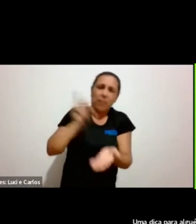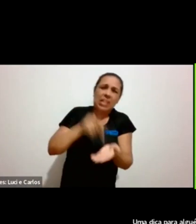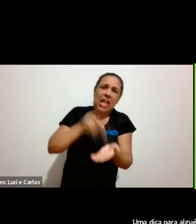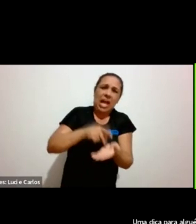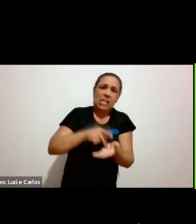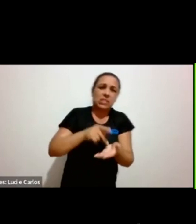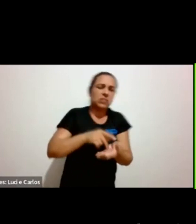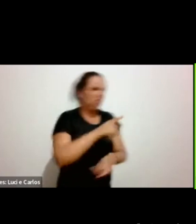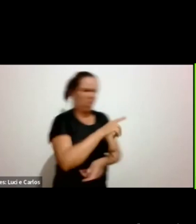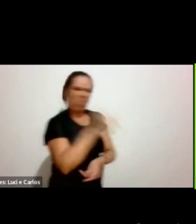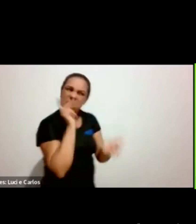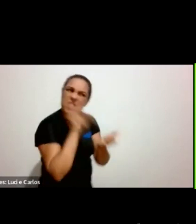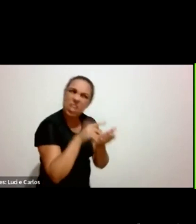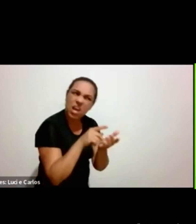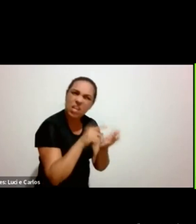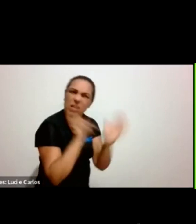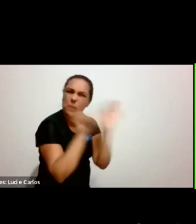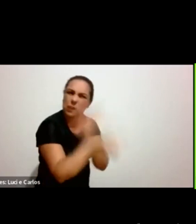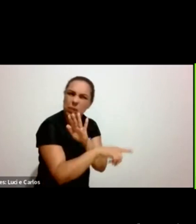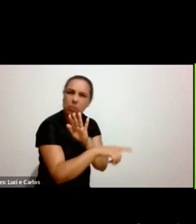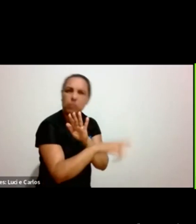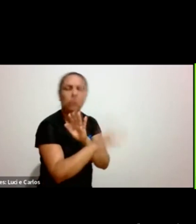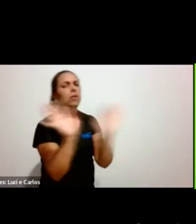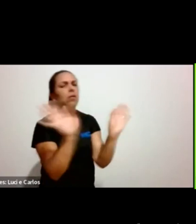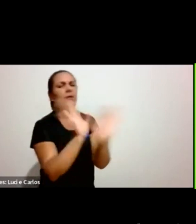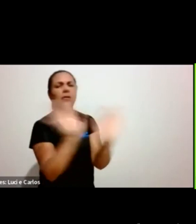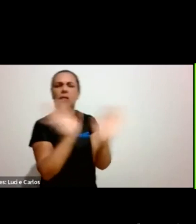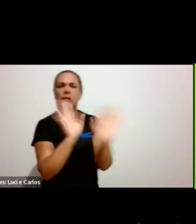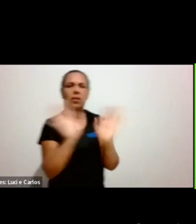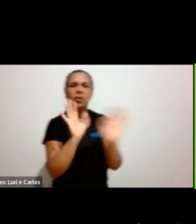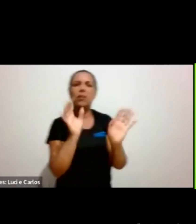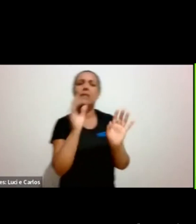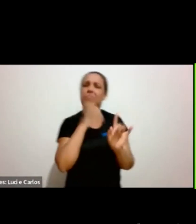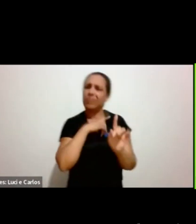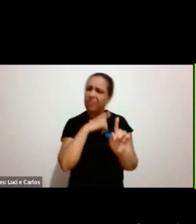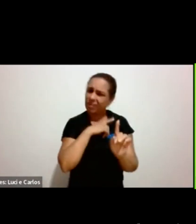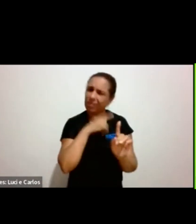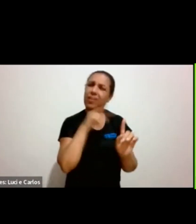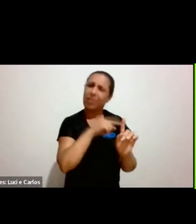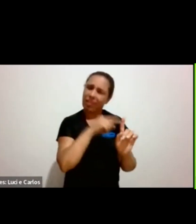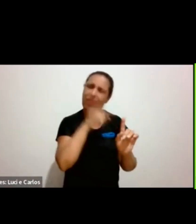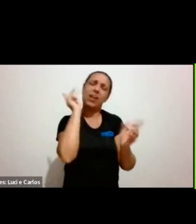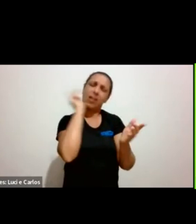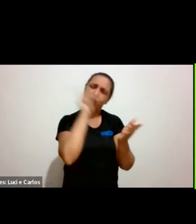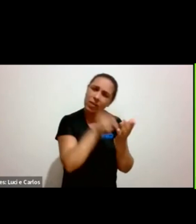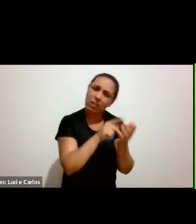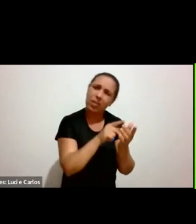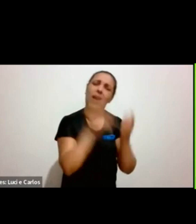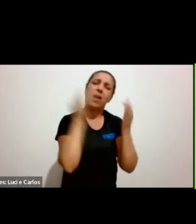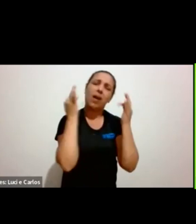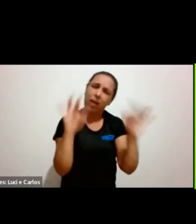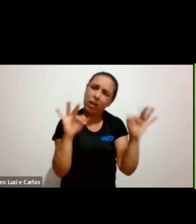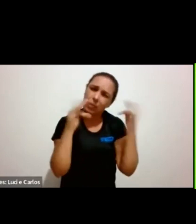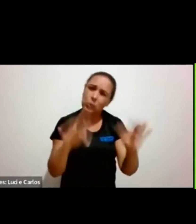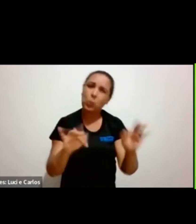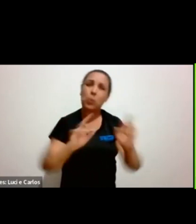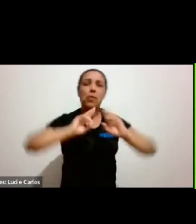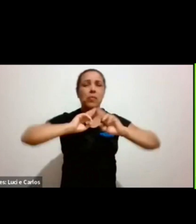fibromialgia, elas estão sentindo sim as dores que relata ter. É uma dor